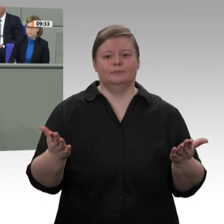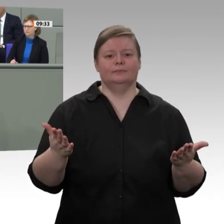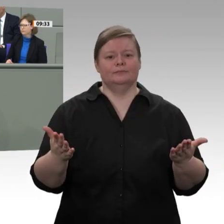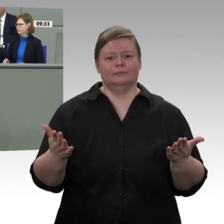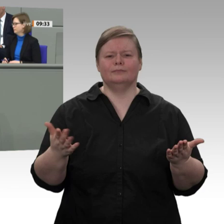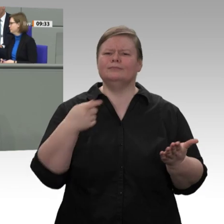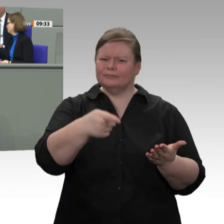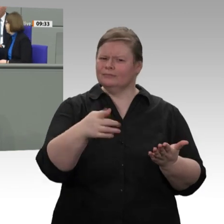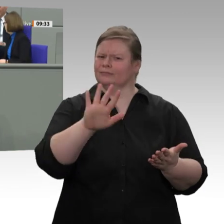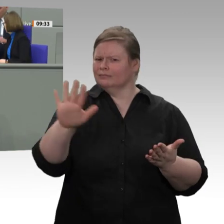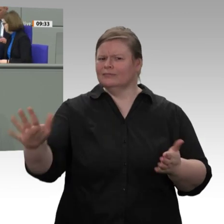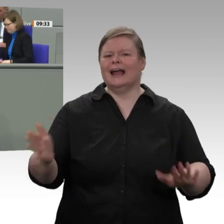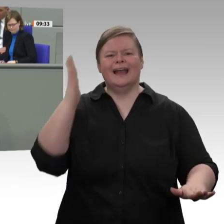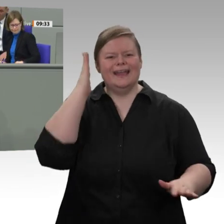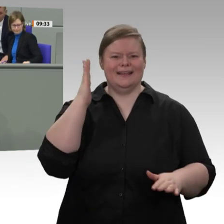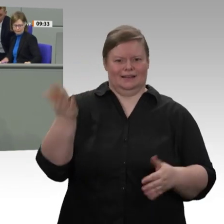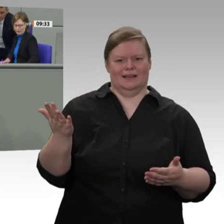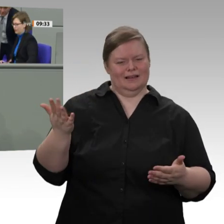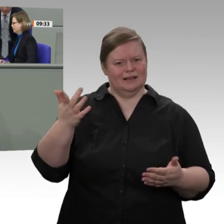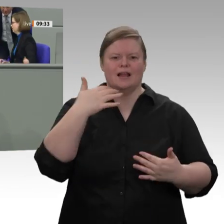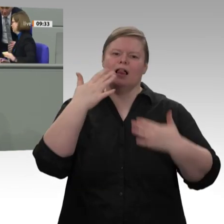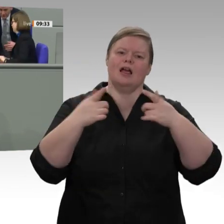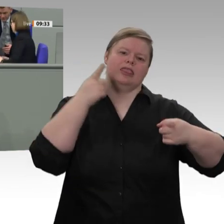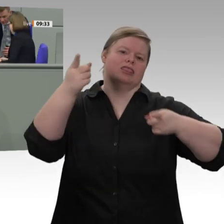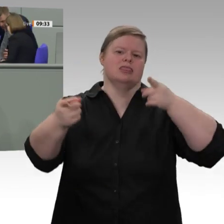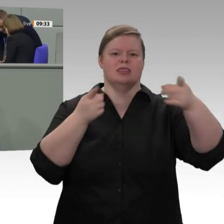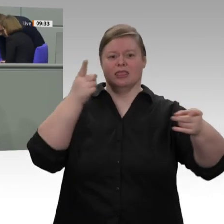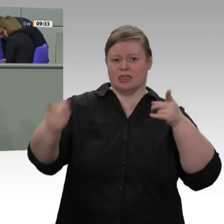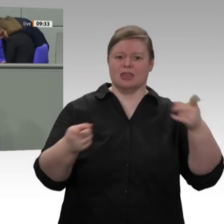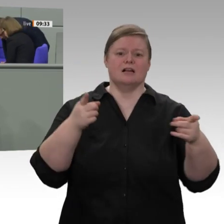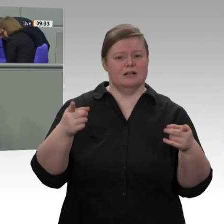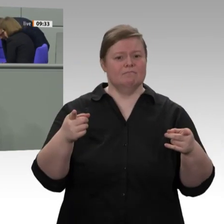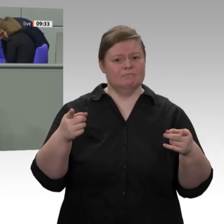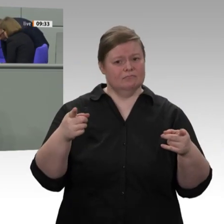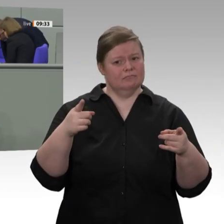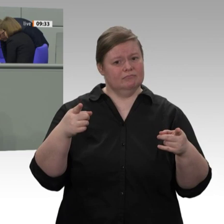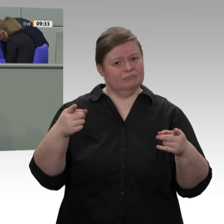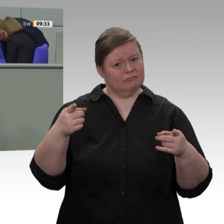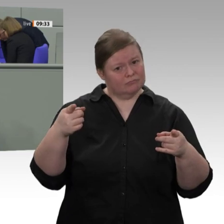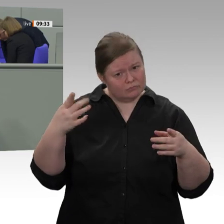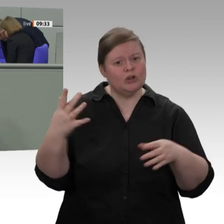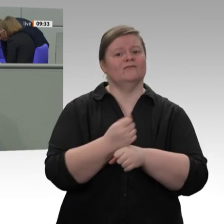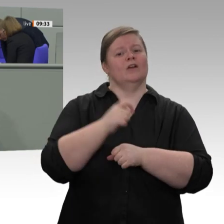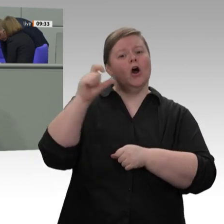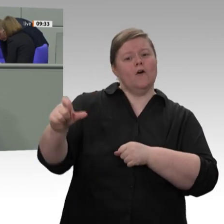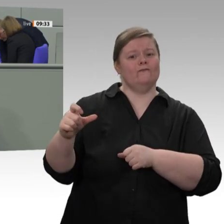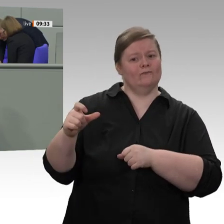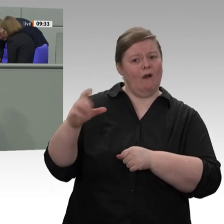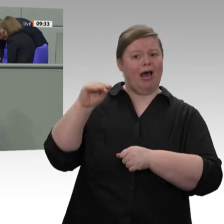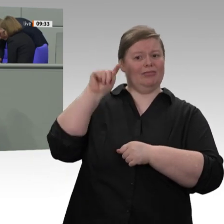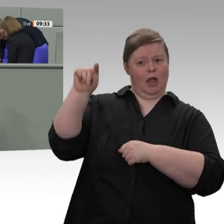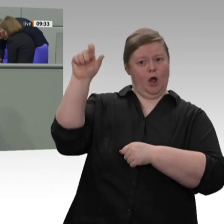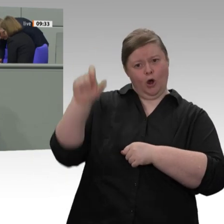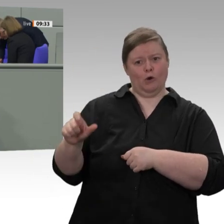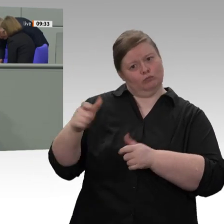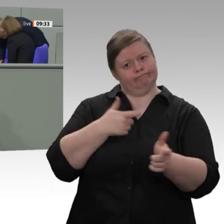große Zahl gibt, die genauso denken. Sie haben den Boden bereitet. Sie haben sich schuldig gemacht. Wir sind stolz,